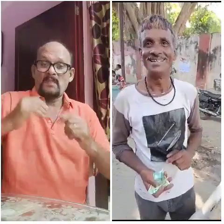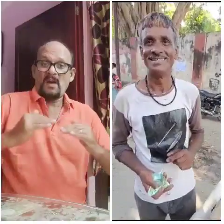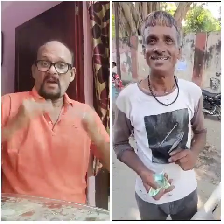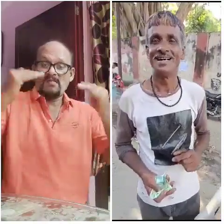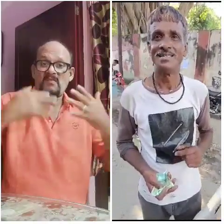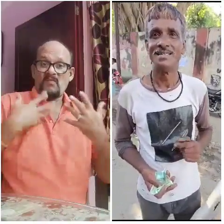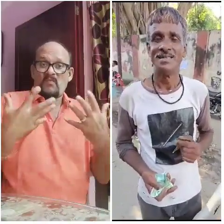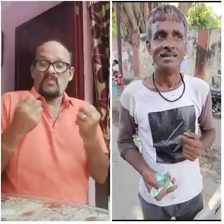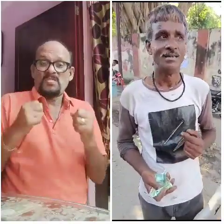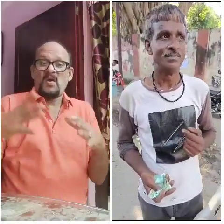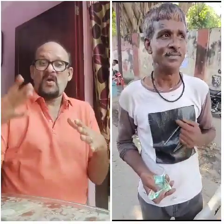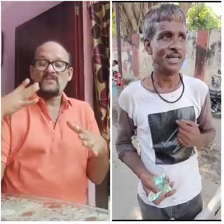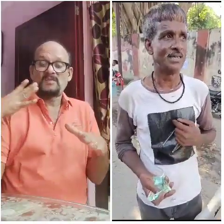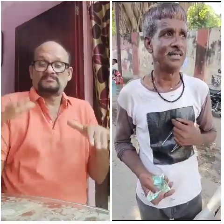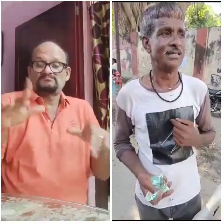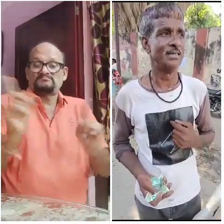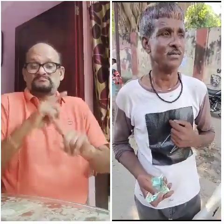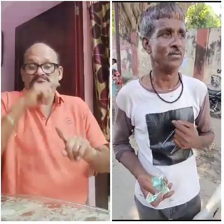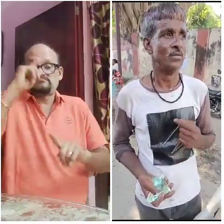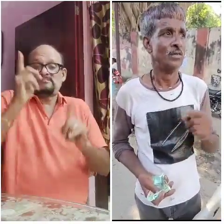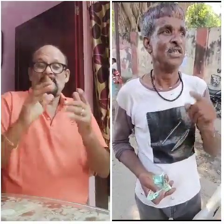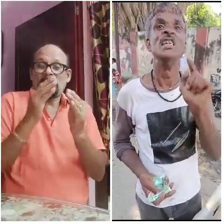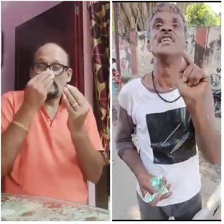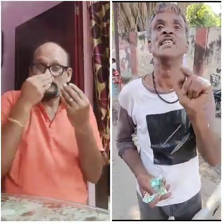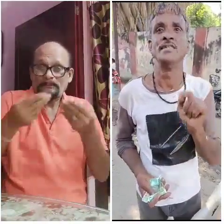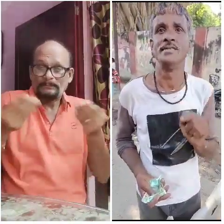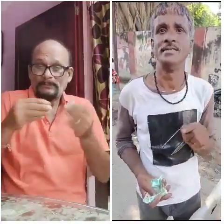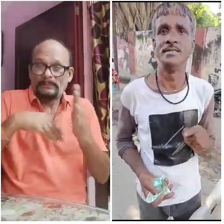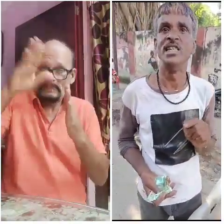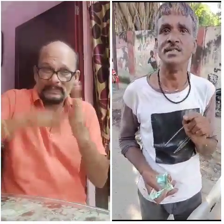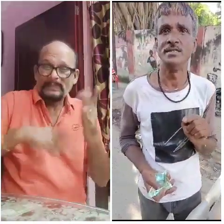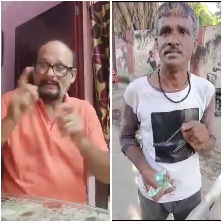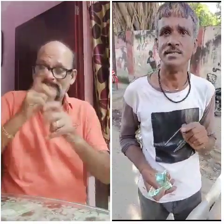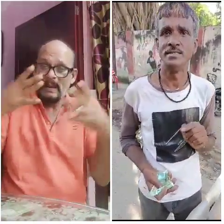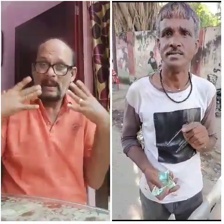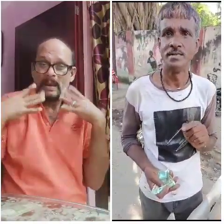एस थेखवा शेमलिष एस निज़्ध 43